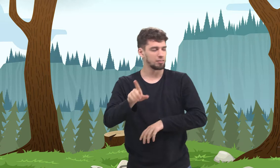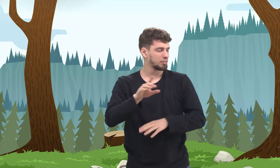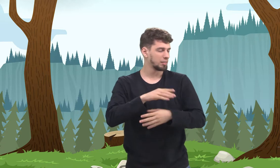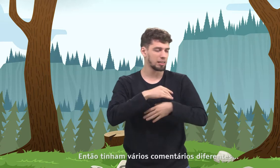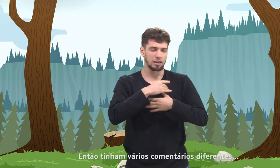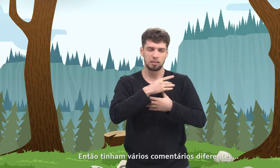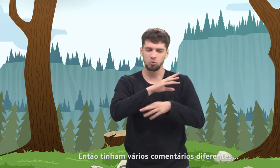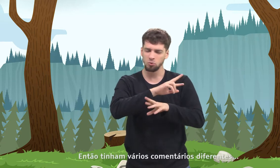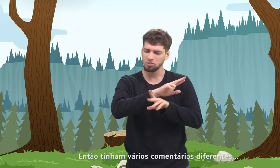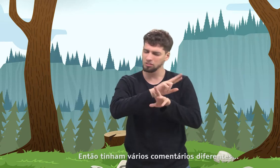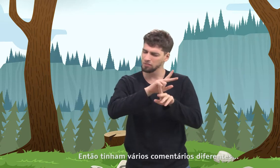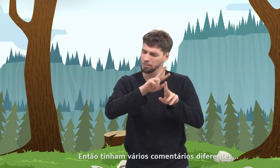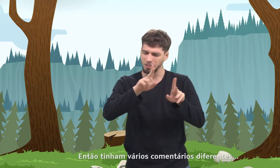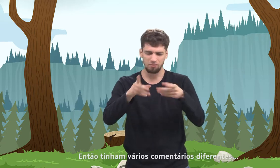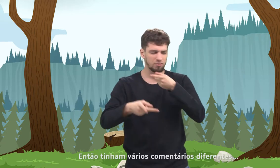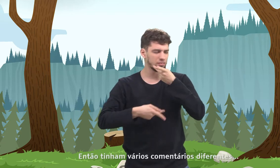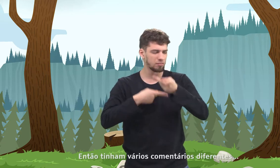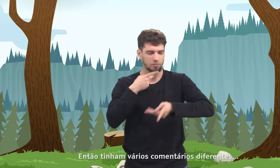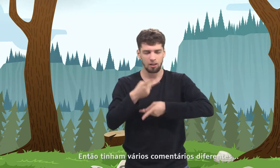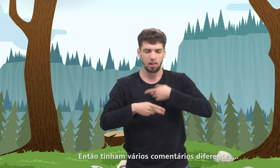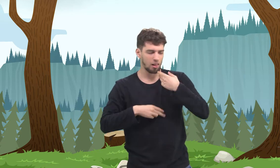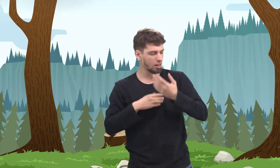então tinha vários comentários diferentes